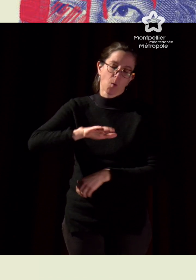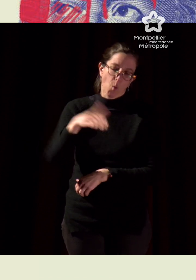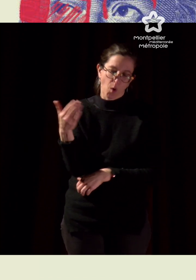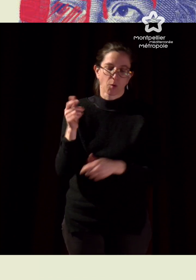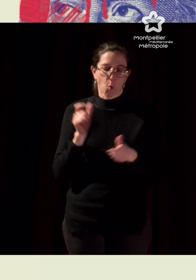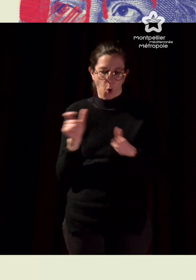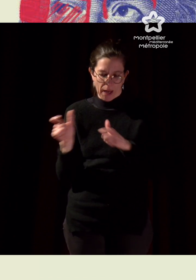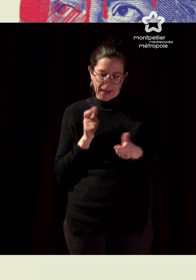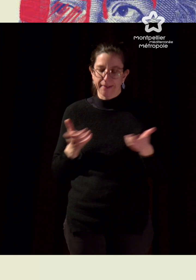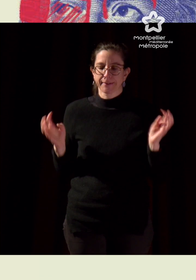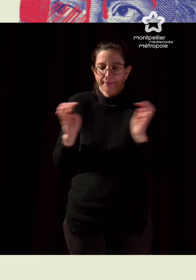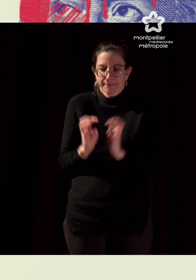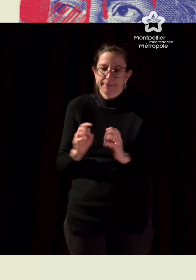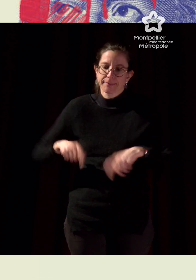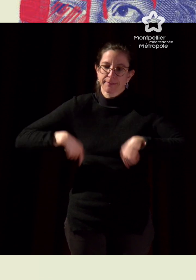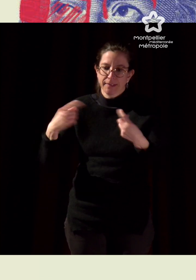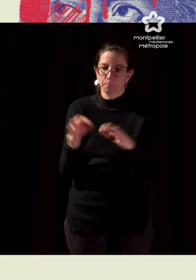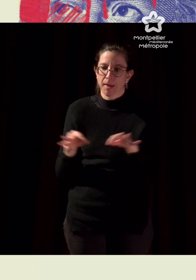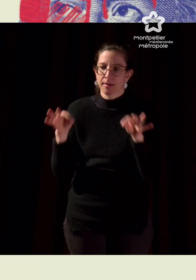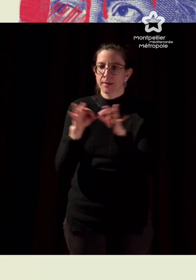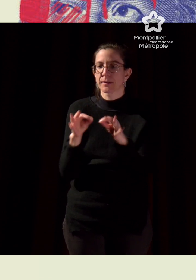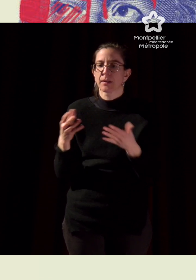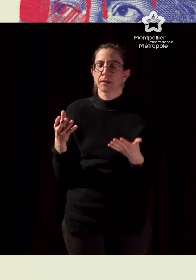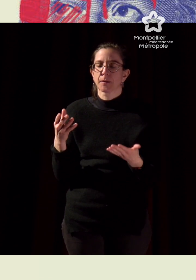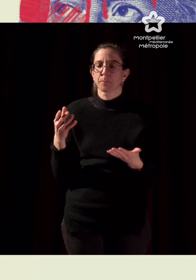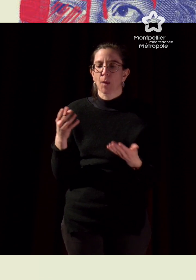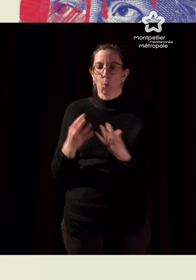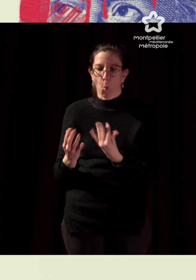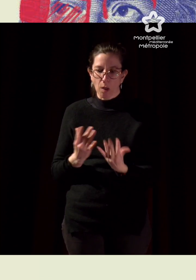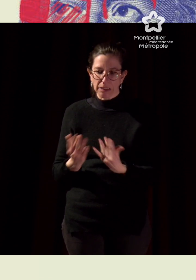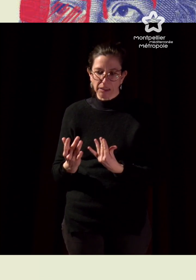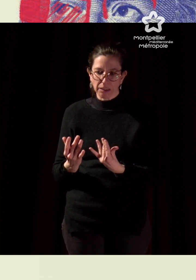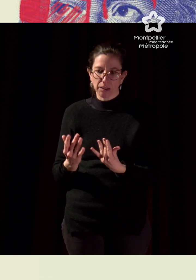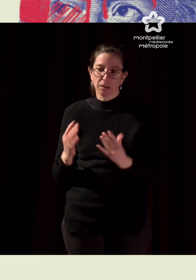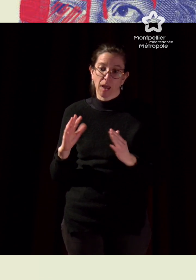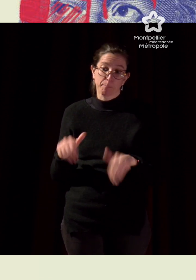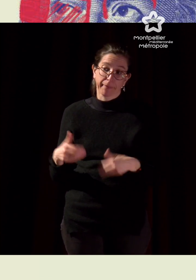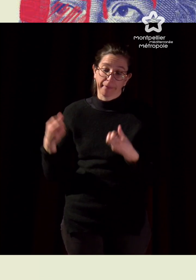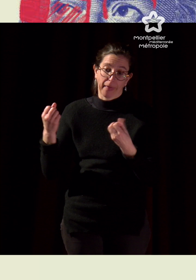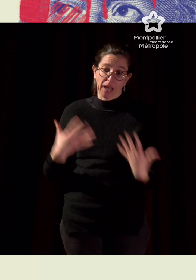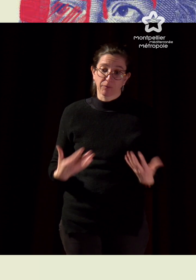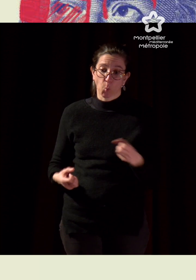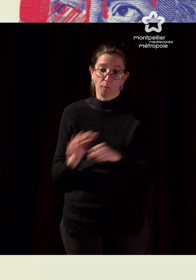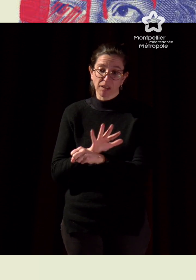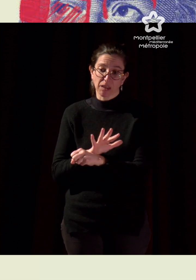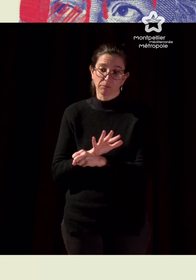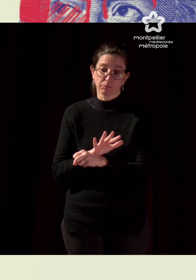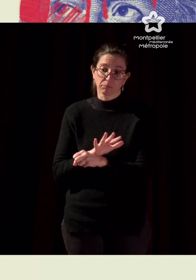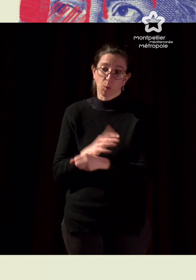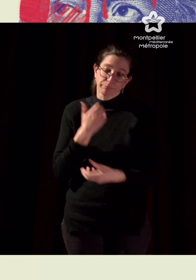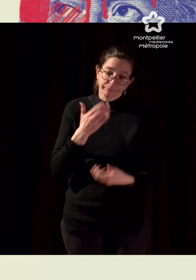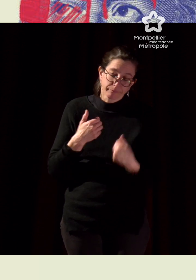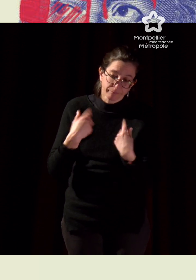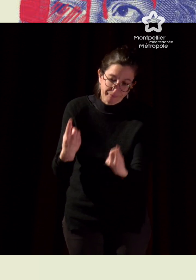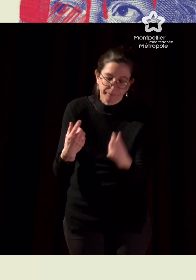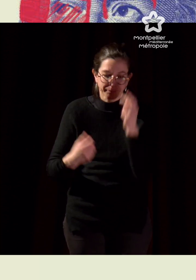collègues en Mongolie cette fois-ci. Et il y a eu la Covid, donc on n'a pas pu y aller. Mais bon. Donc, migration, rencontre, adaptation,